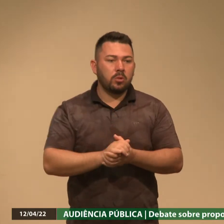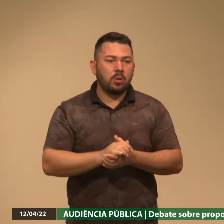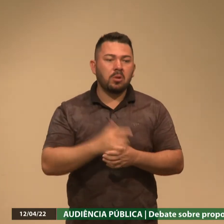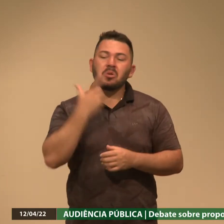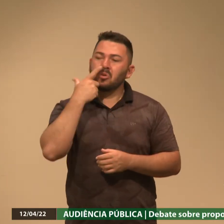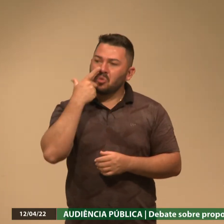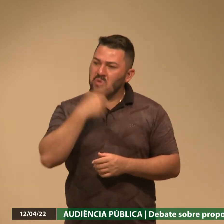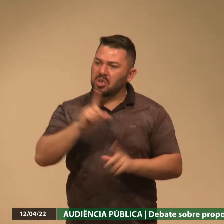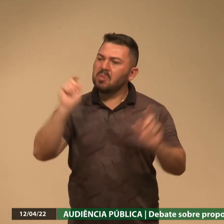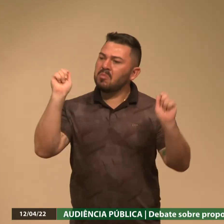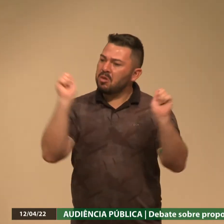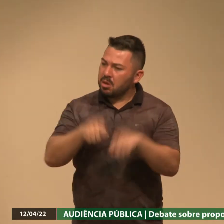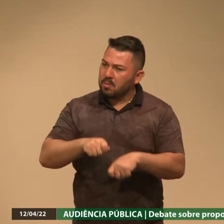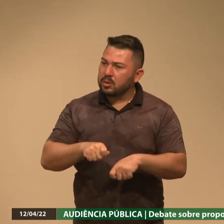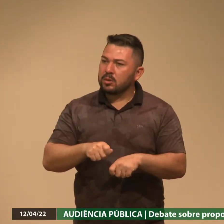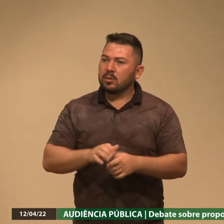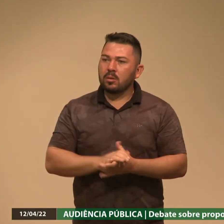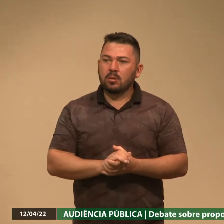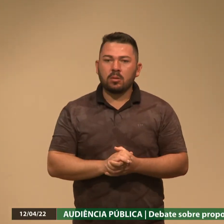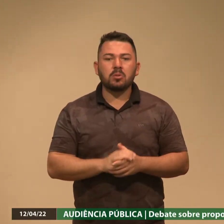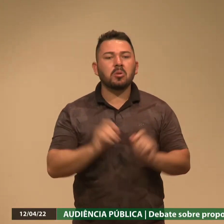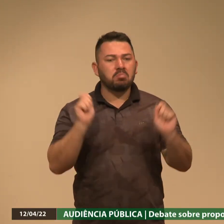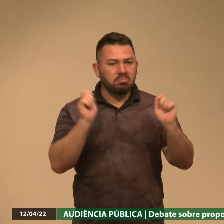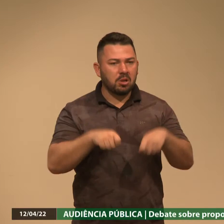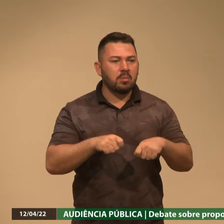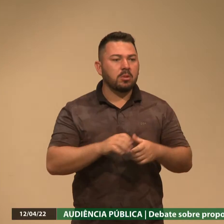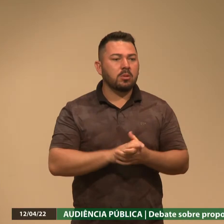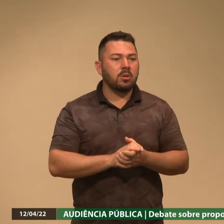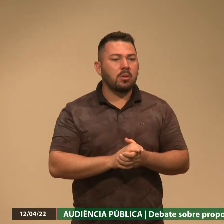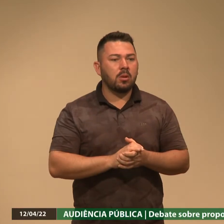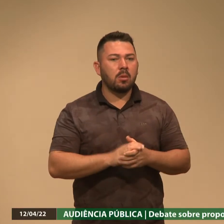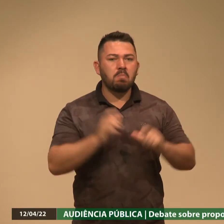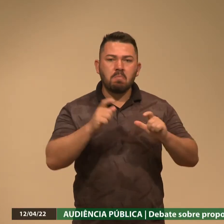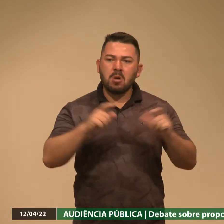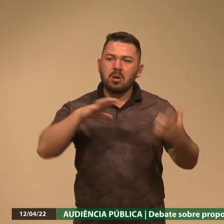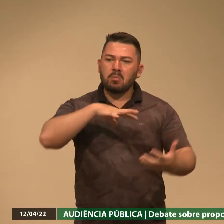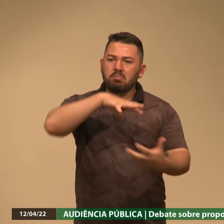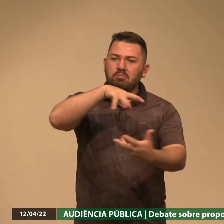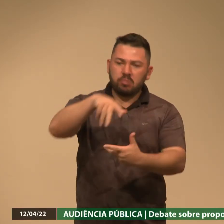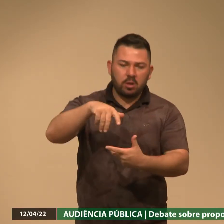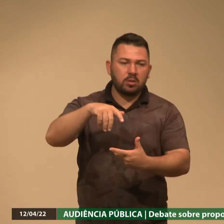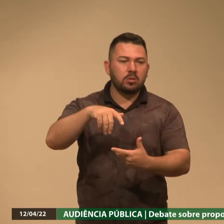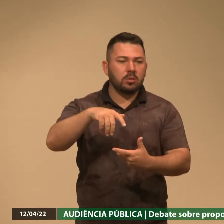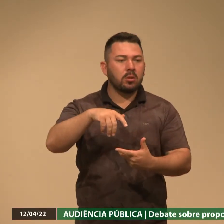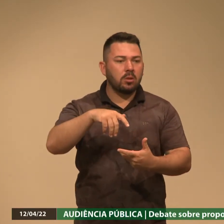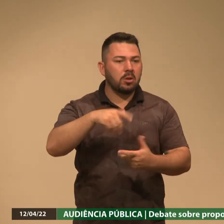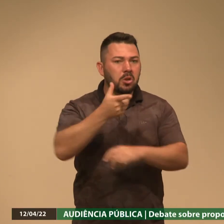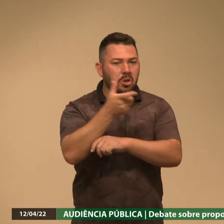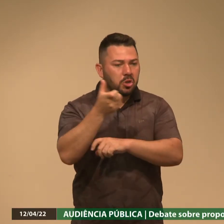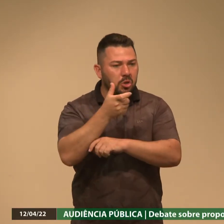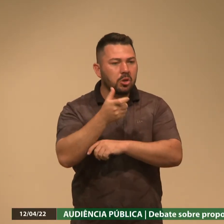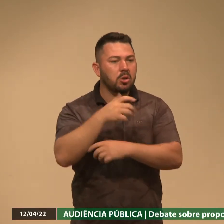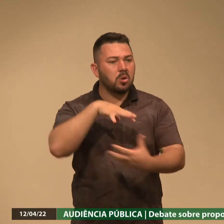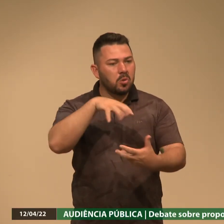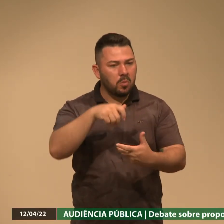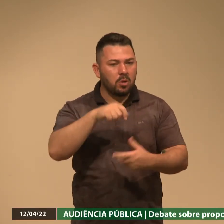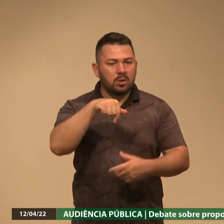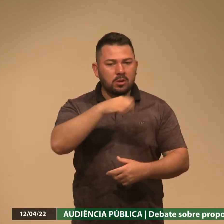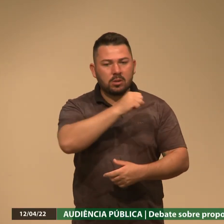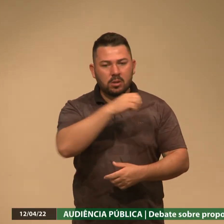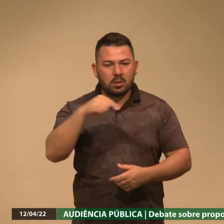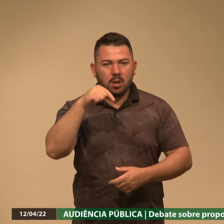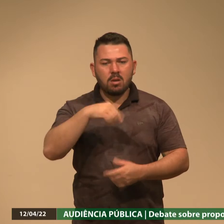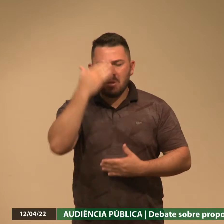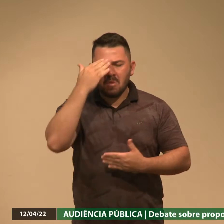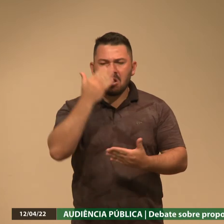para isso tá nós temos a capacidade para isso a maior festa de tiro do mundo vai ser no Estado de Santa Catarina e